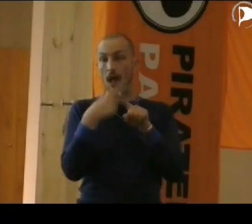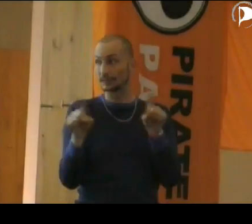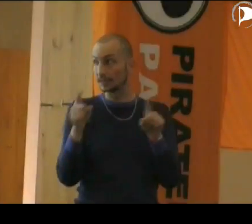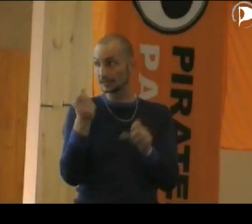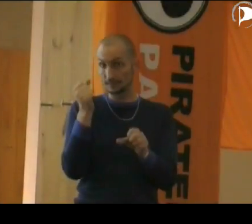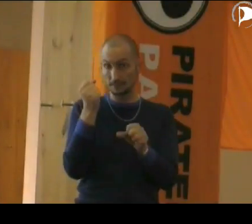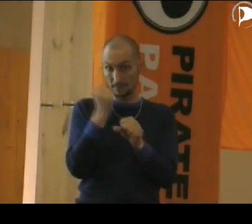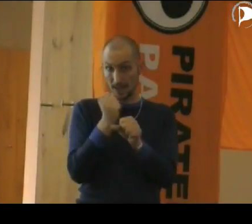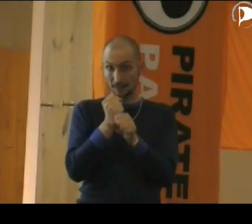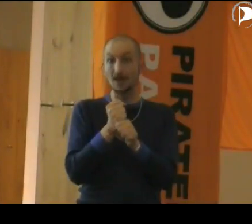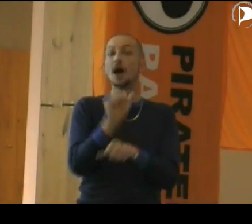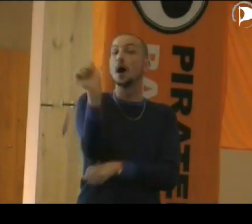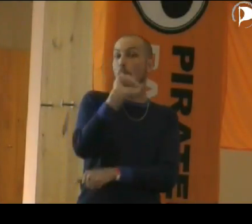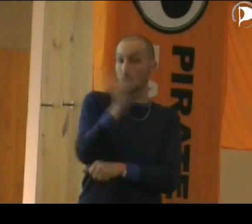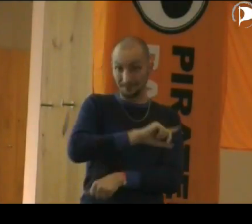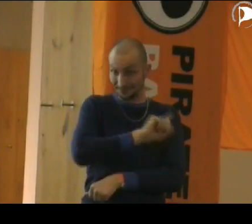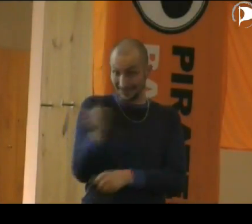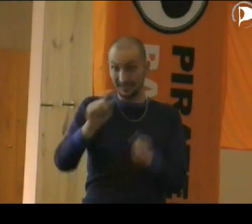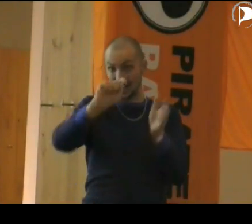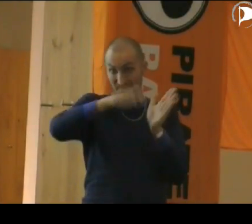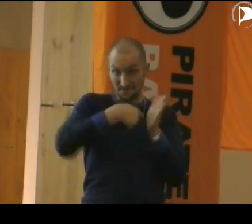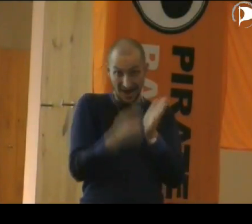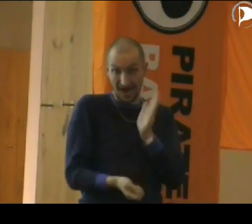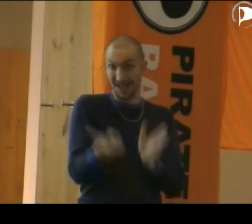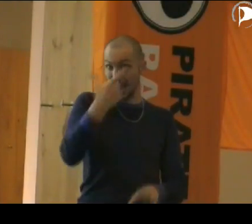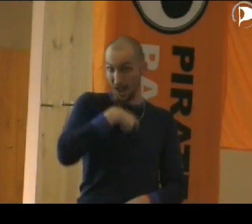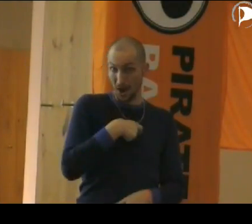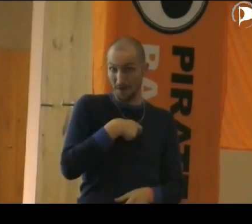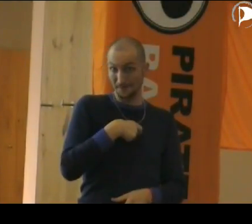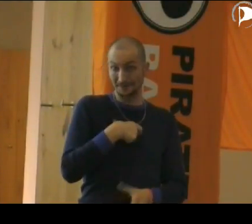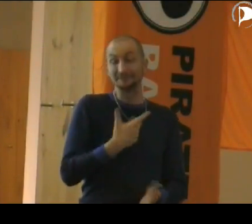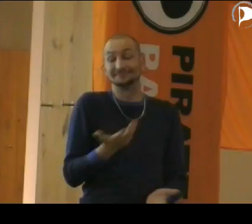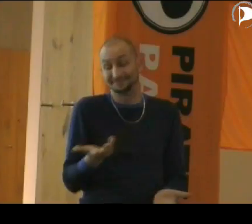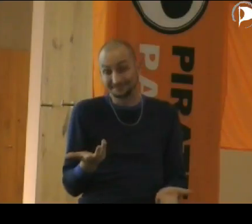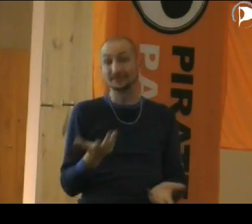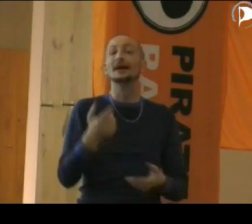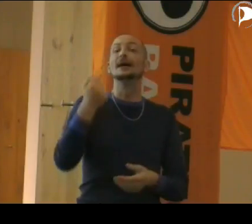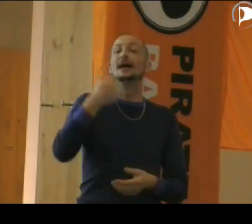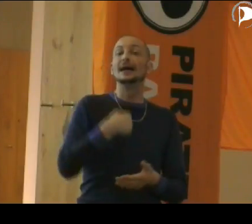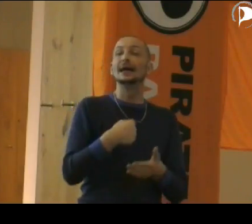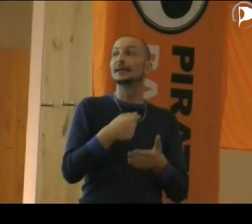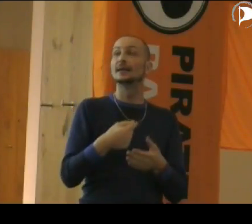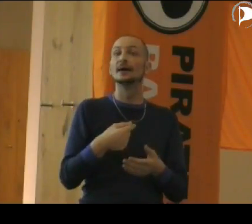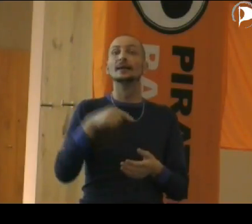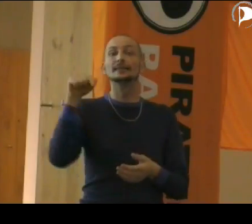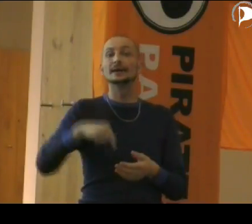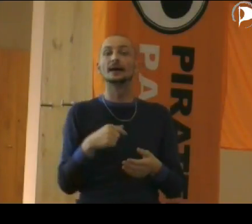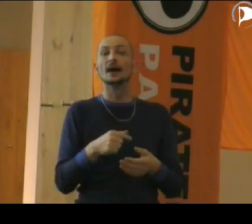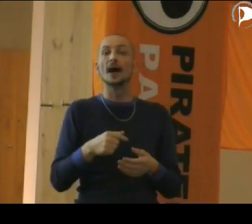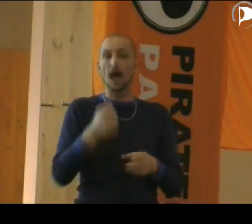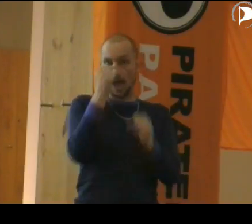mich wenn wir nicht wählen kann ich schreibe obermarkt bis anfang